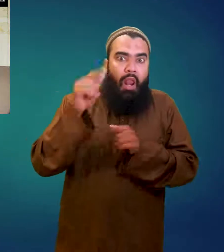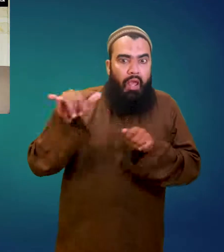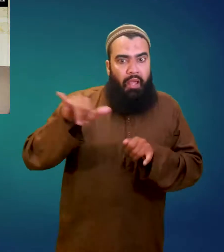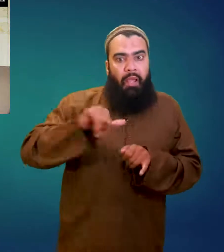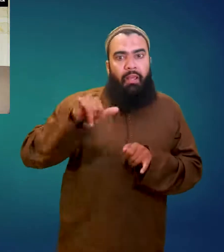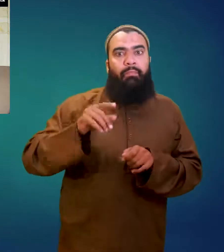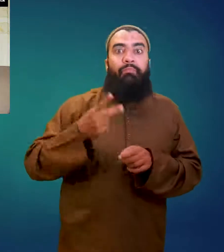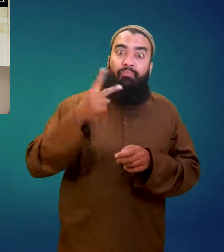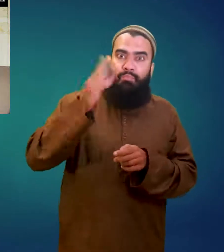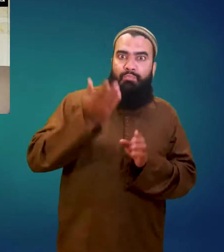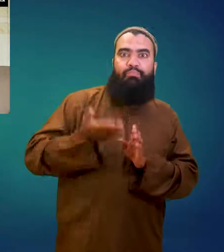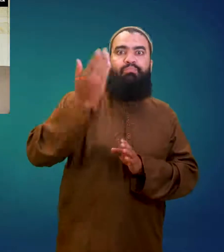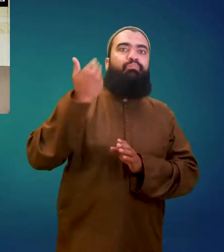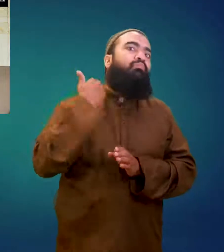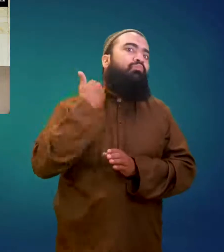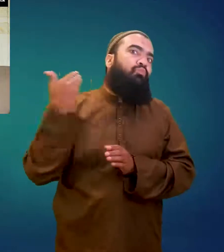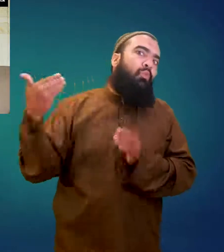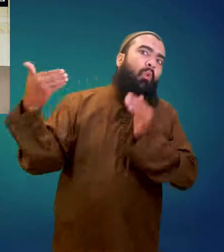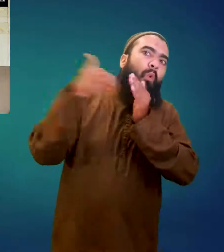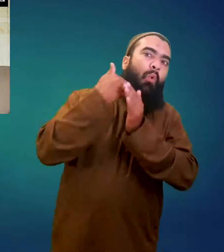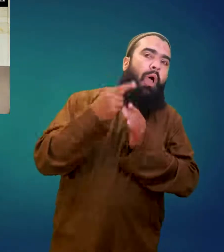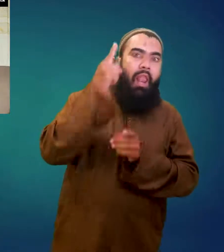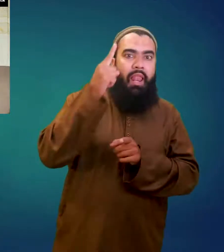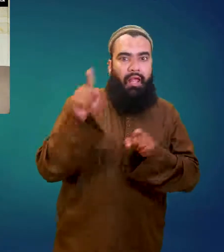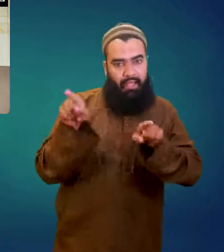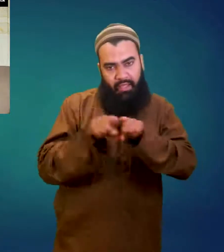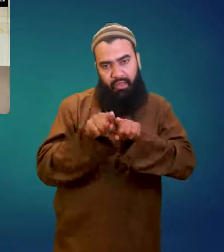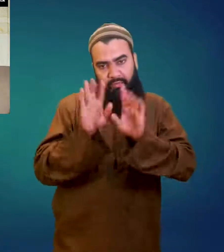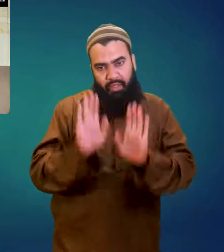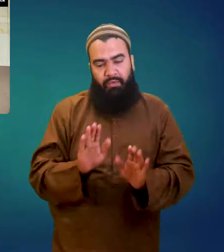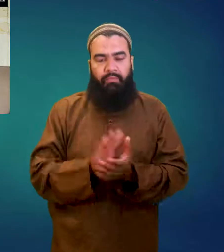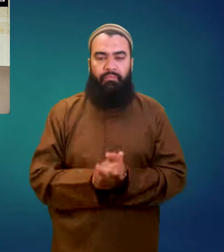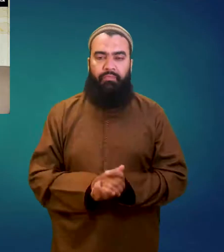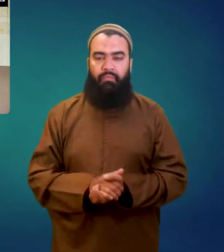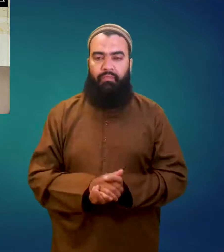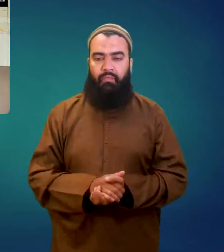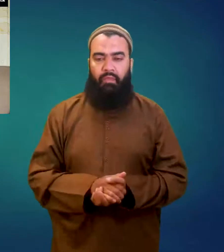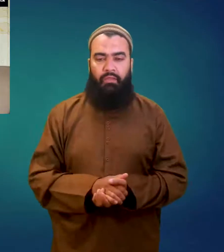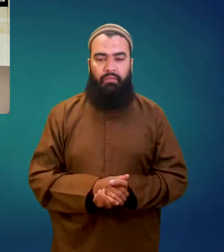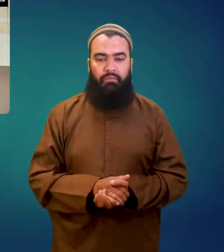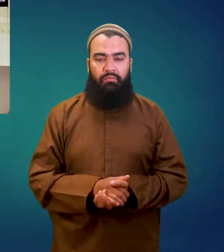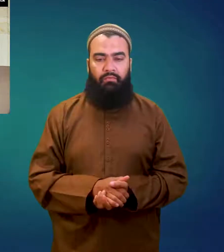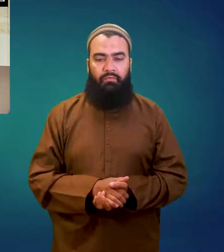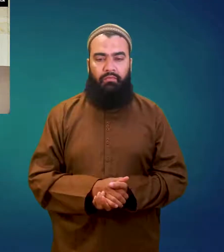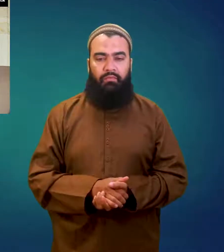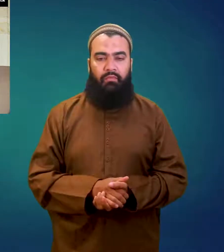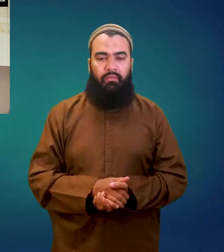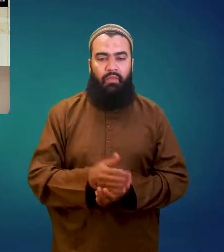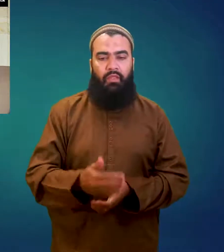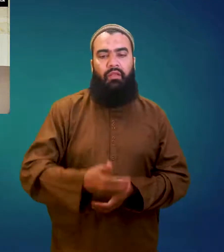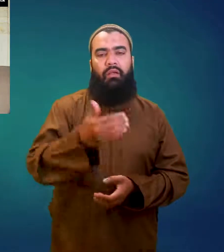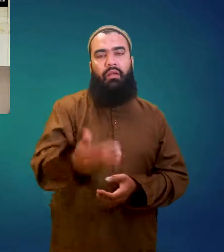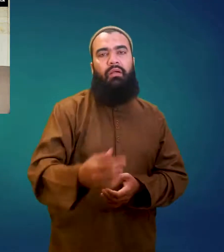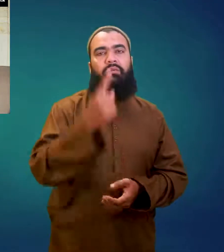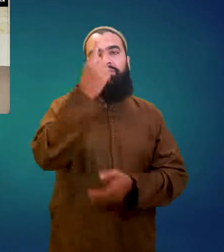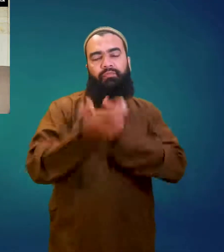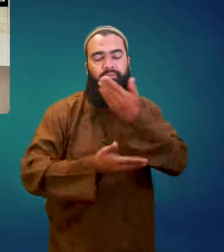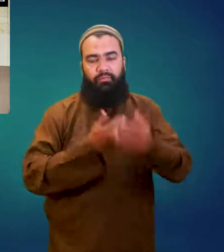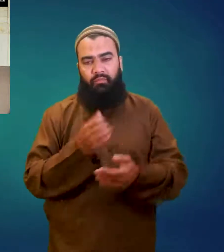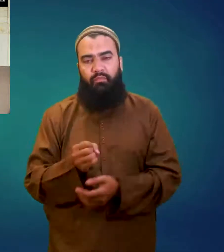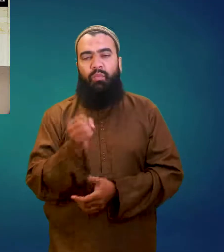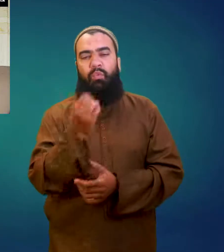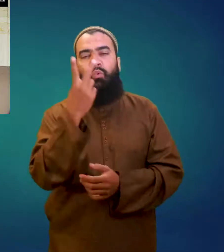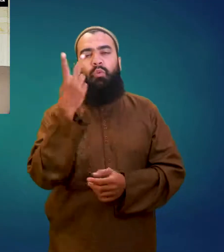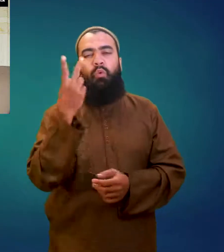آیت نمبر 17، اذ یتلقی المتلقیان عن الیمین وعن الشمال، دو